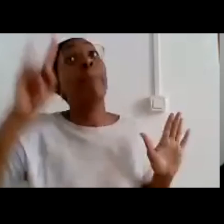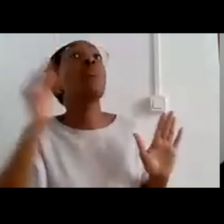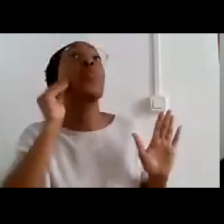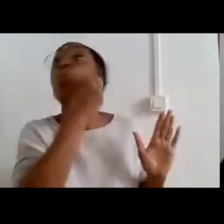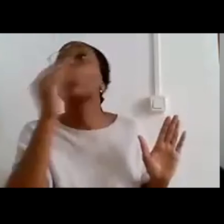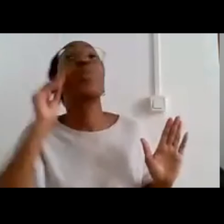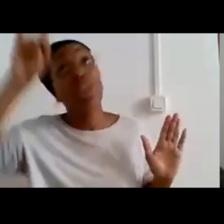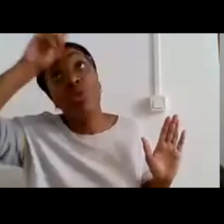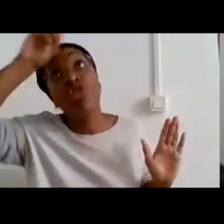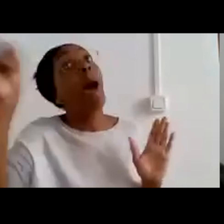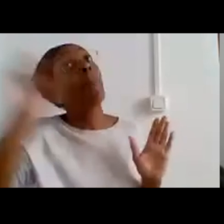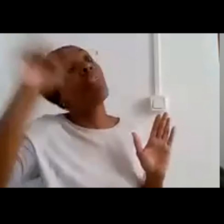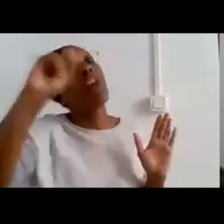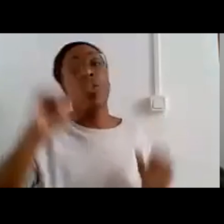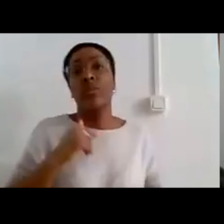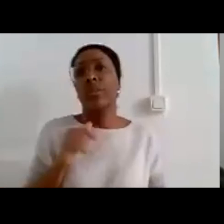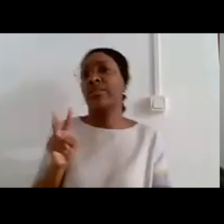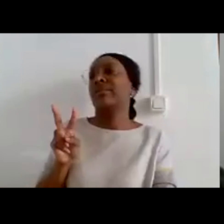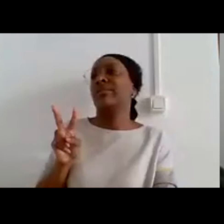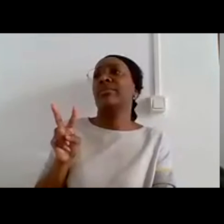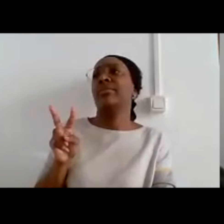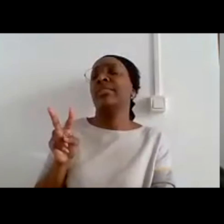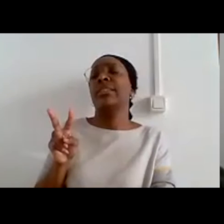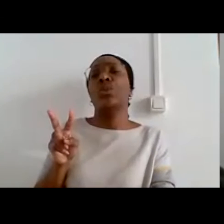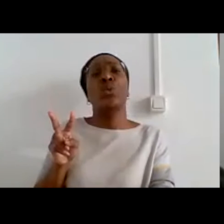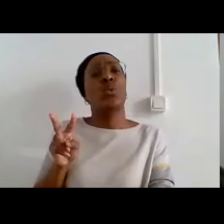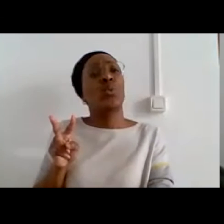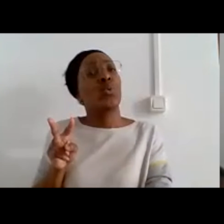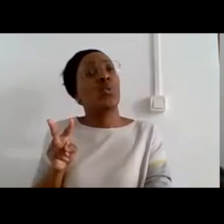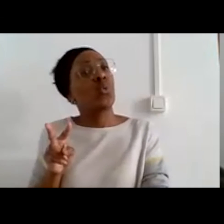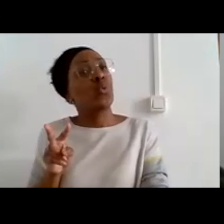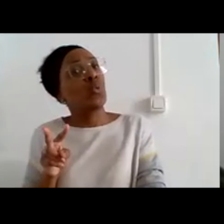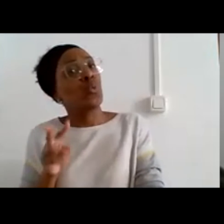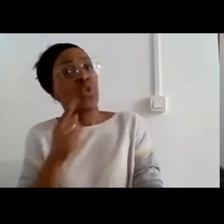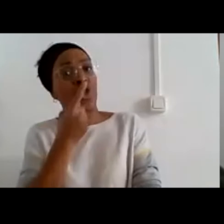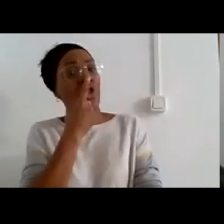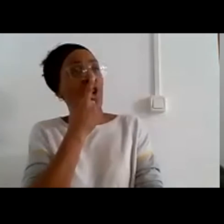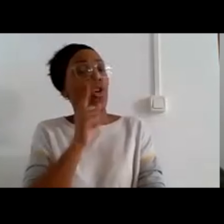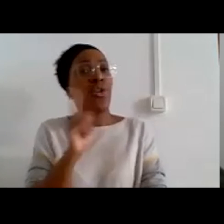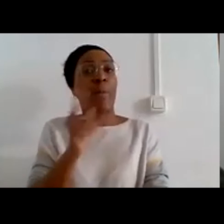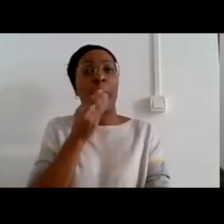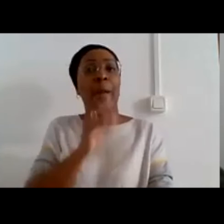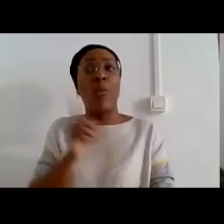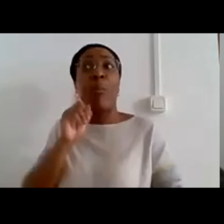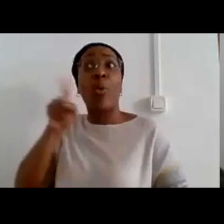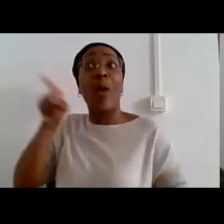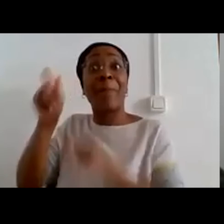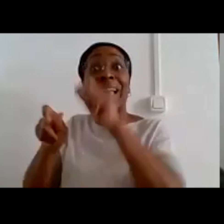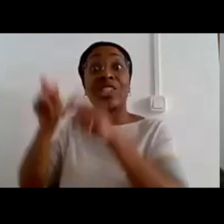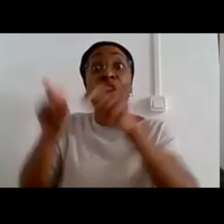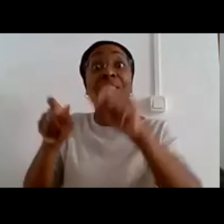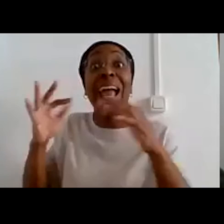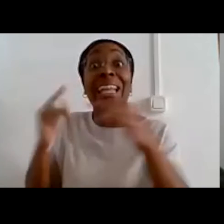dire: «Il y a un problème» et puis je commence à voir qu'il a commencé à avoir un cercle d'influence dans l'église et puis vous savez, hein, là, des fois, certains